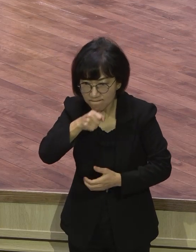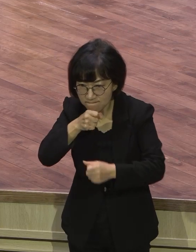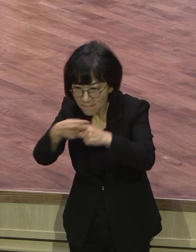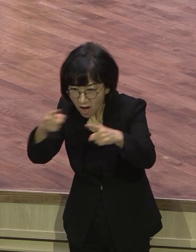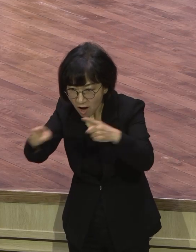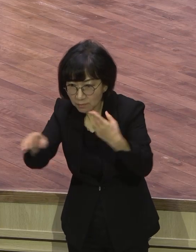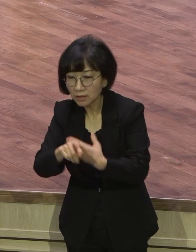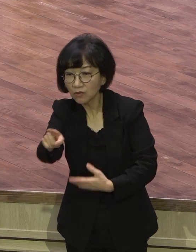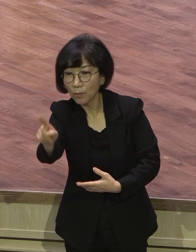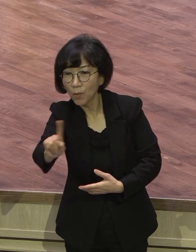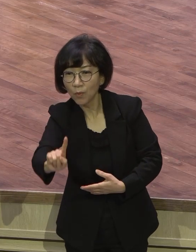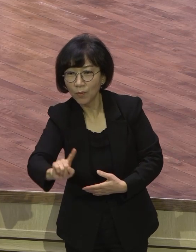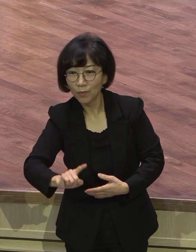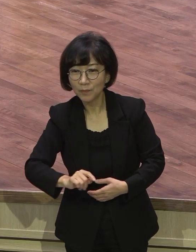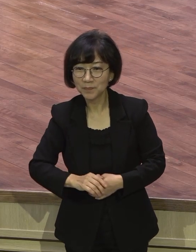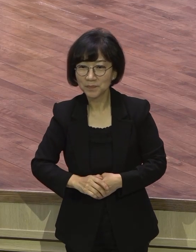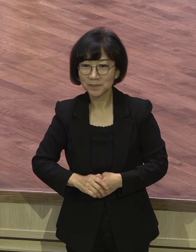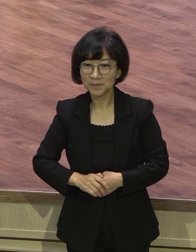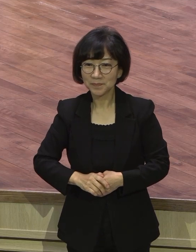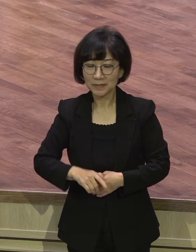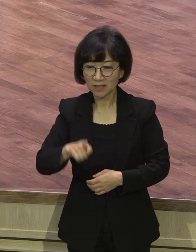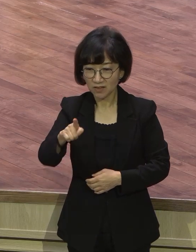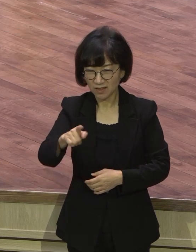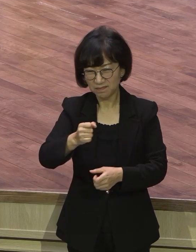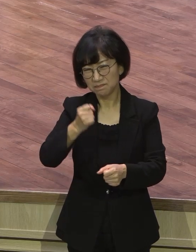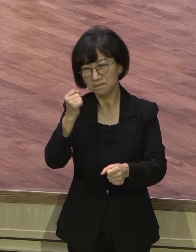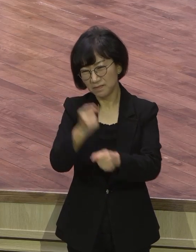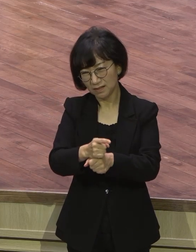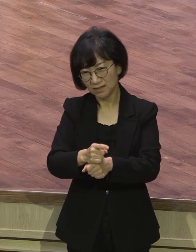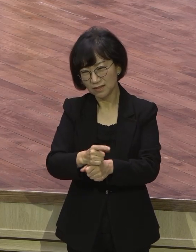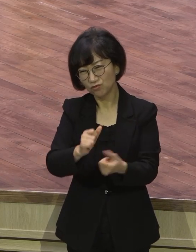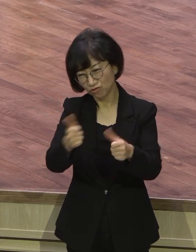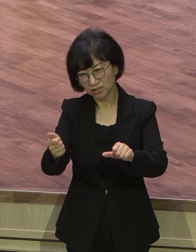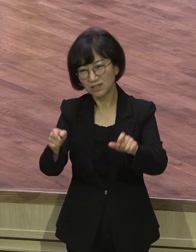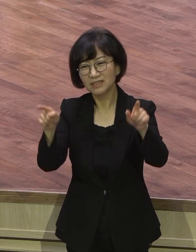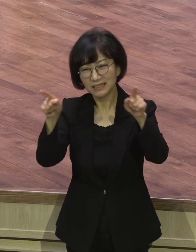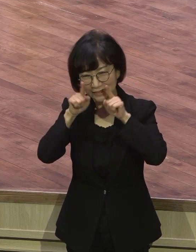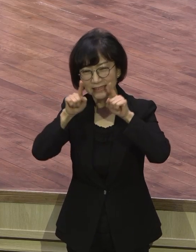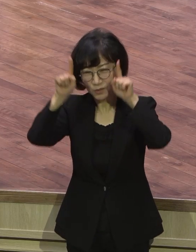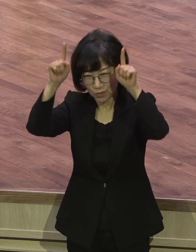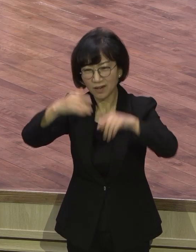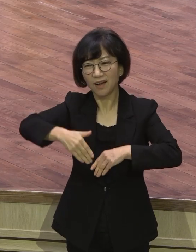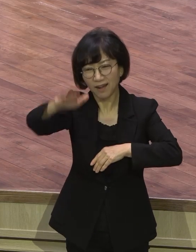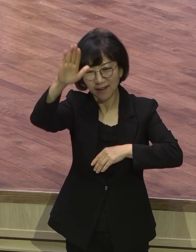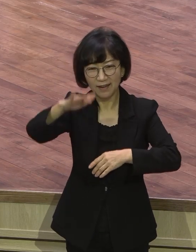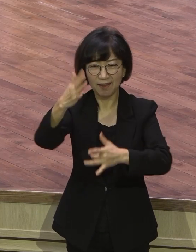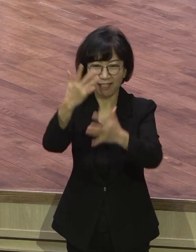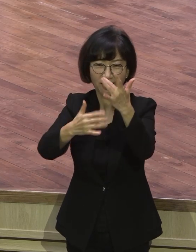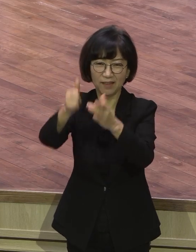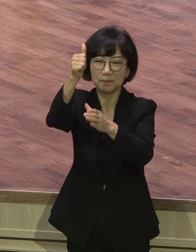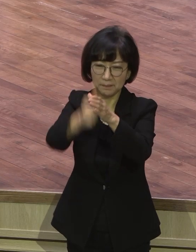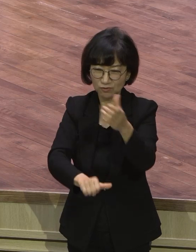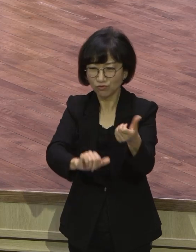자네는 어떻게 된 줄 아는가. 벌써 죽어 지옥불에 들어가는 거예요.